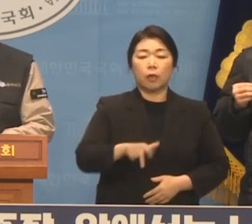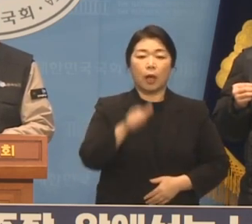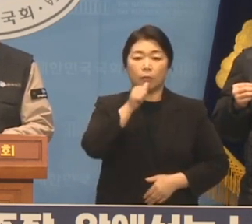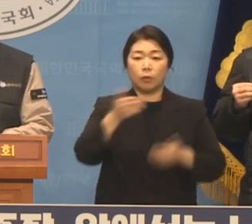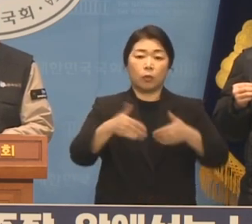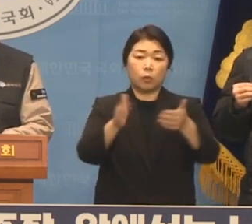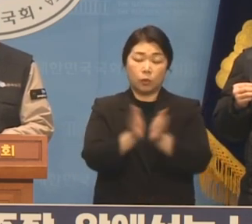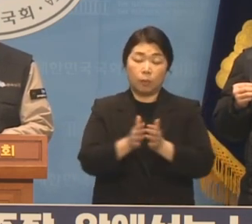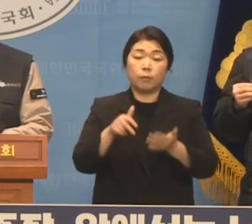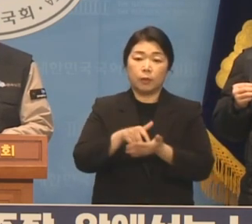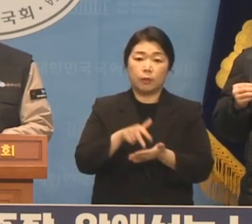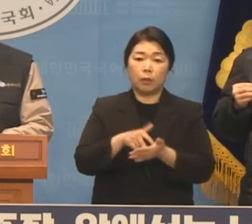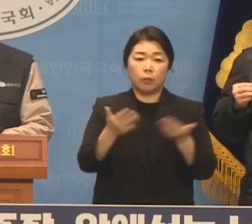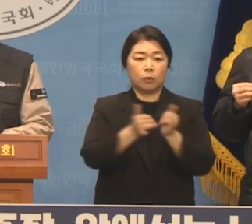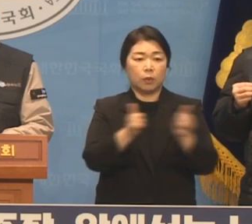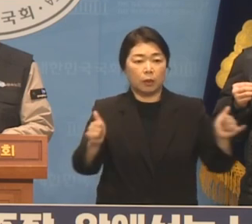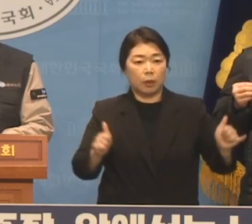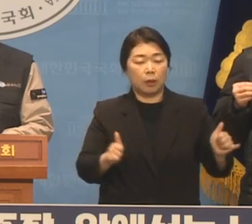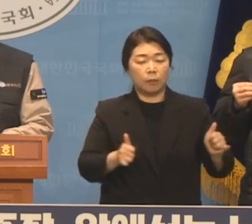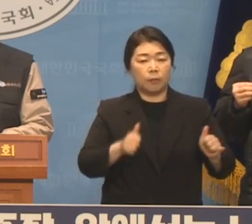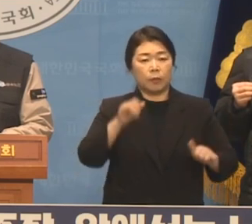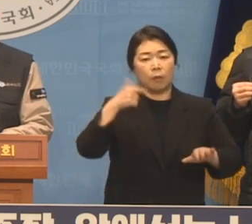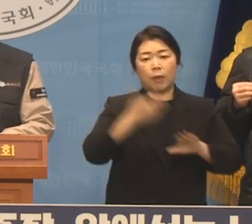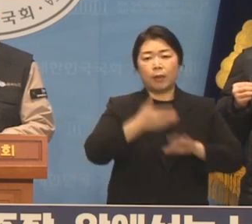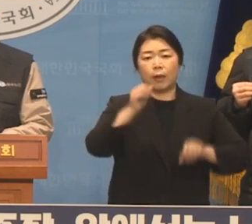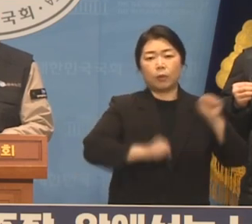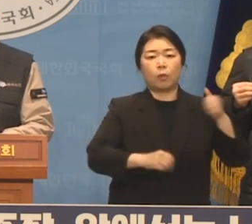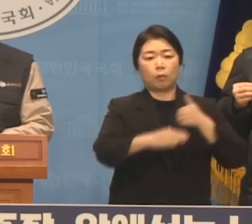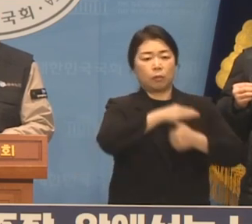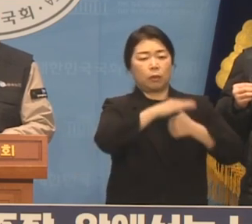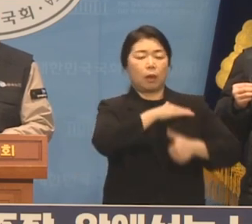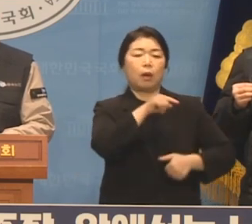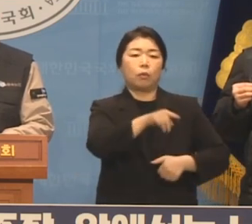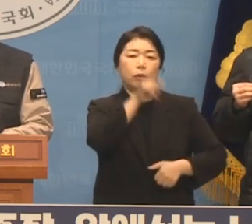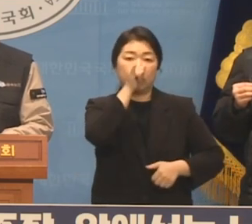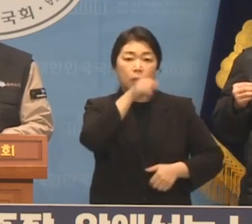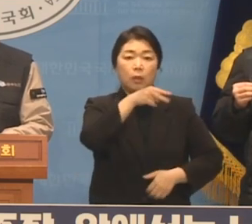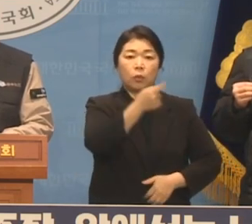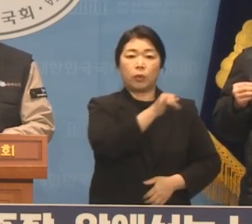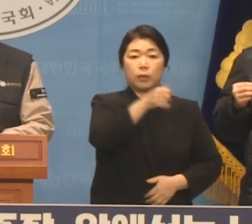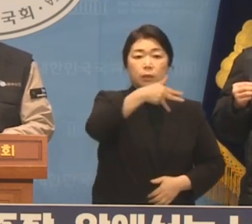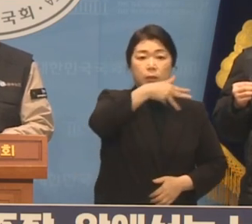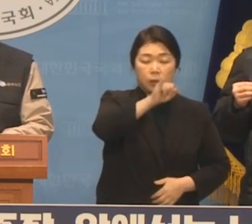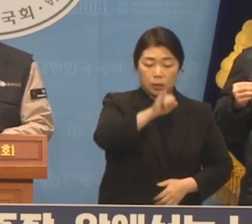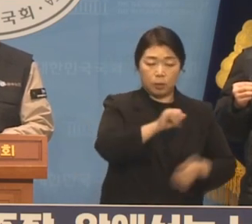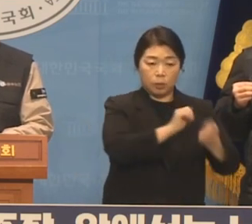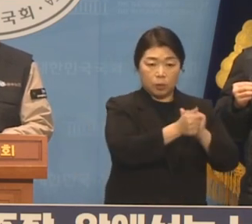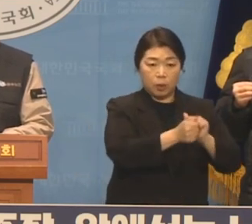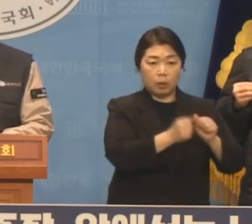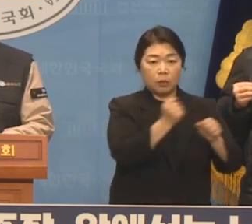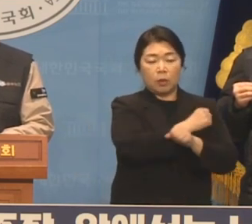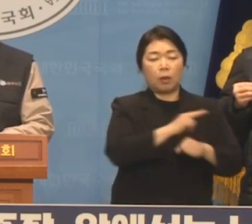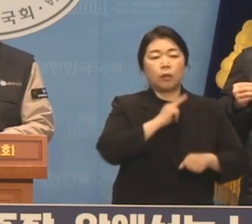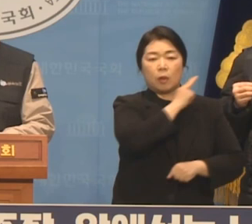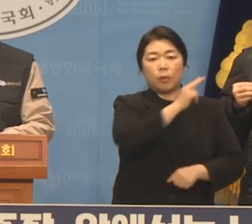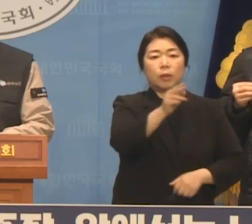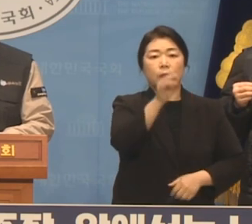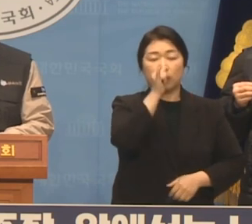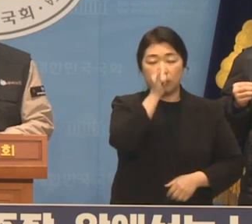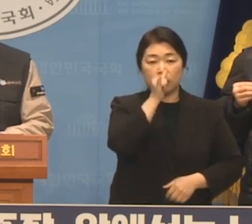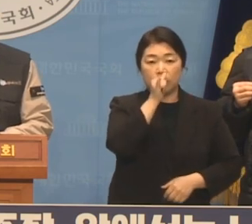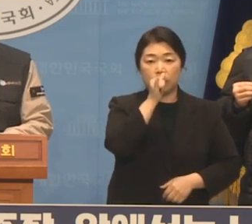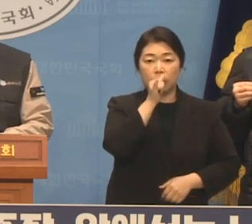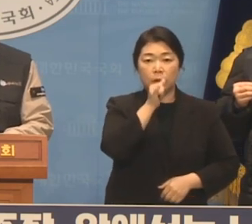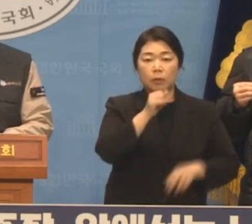이토록 노동자들에게 반노동적인 행위를 하고 있는 도이스 모토스 주가조작 혐의가 실행하고